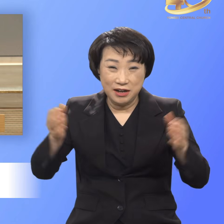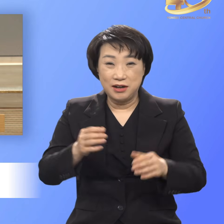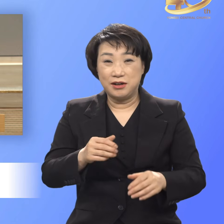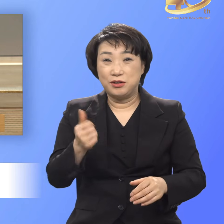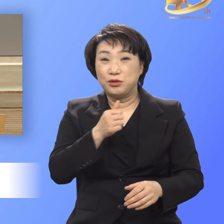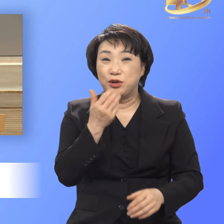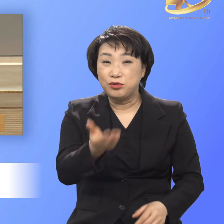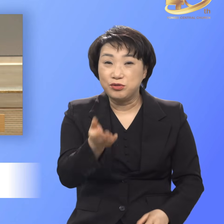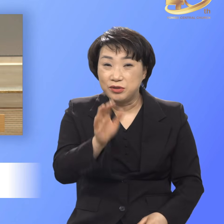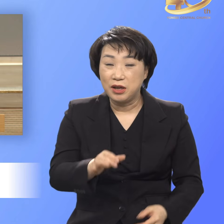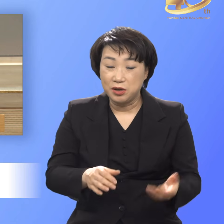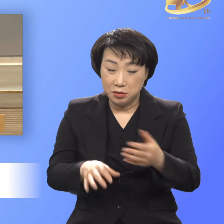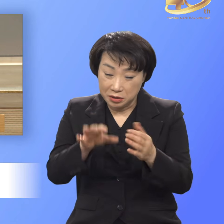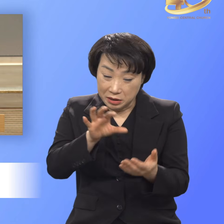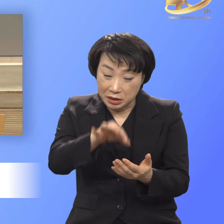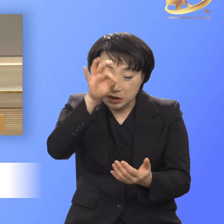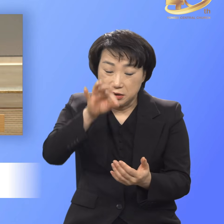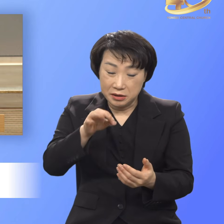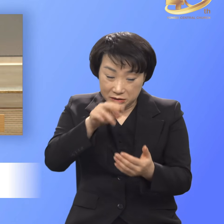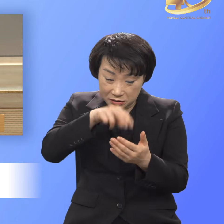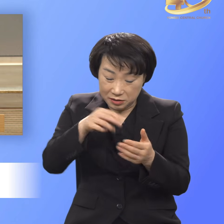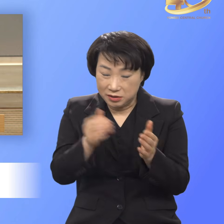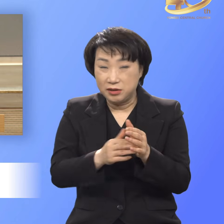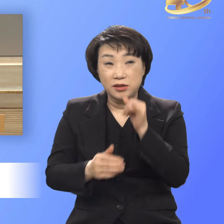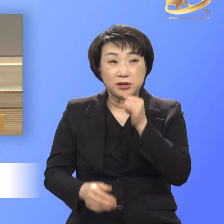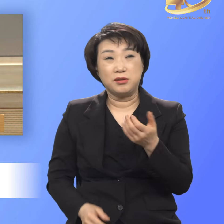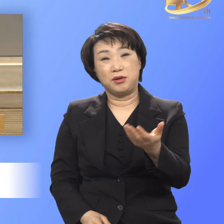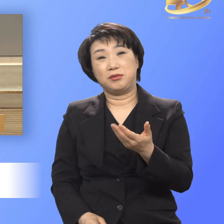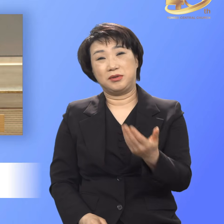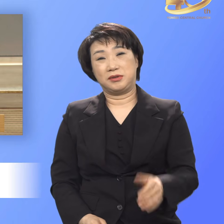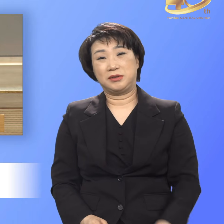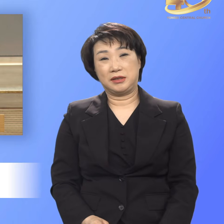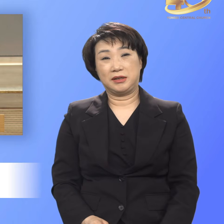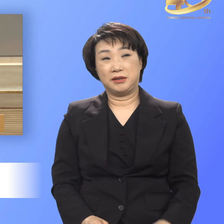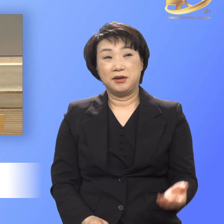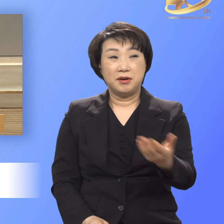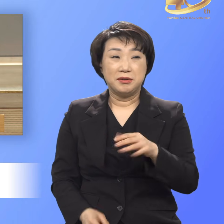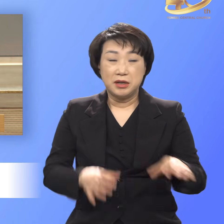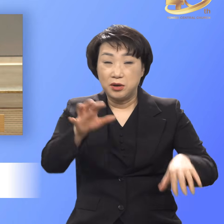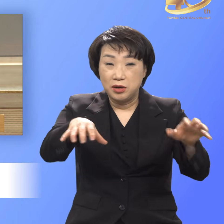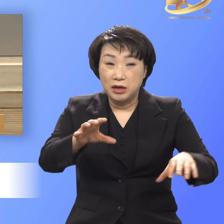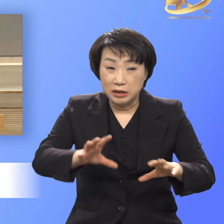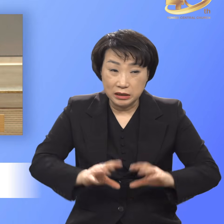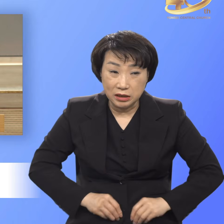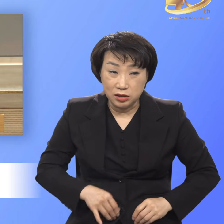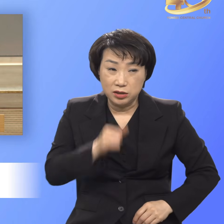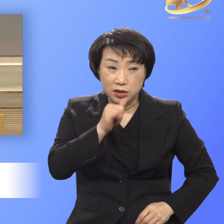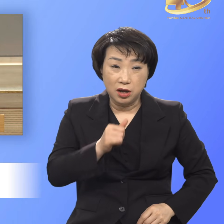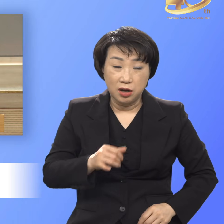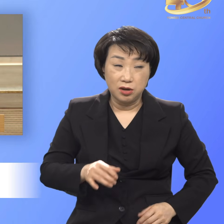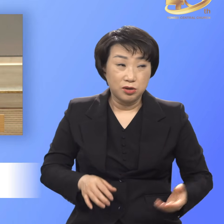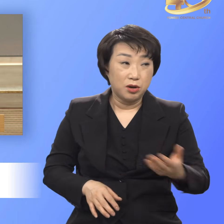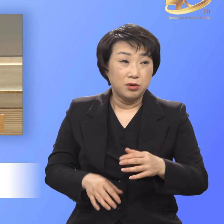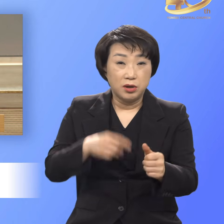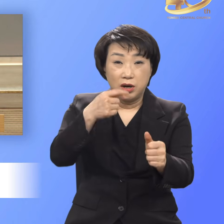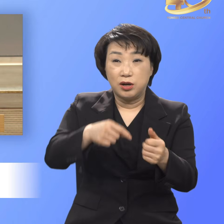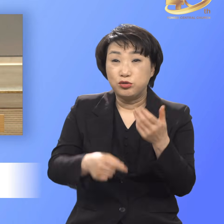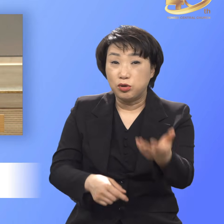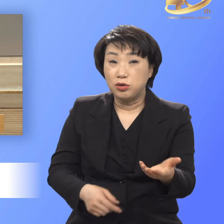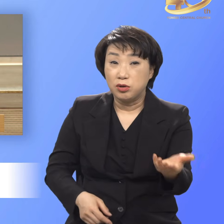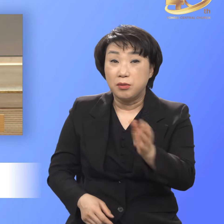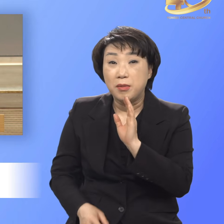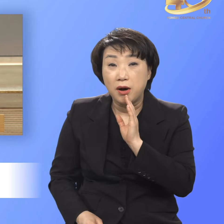읽고 말아. 자, 너 처처에 기근이 있다? 일러주면 기근이면 어떡하지? 하는 것이